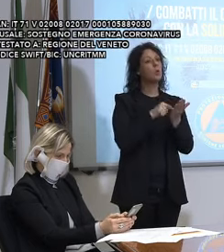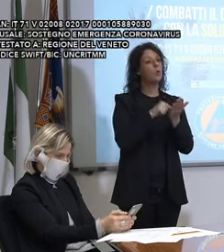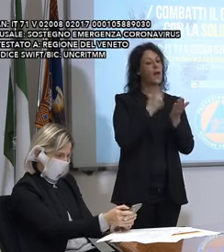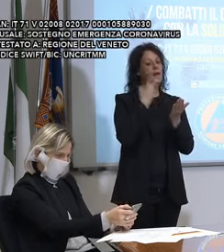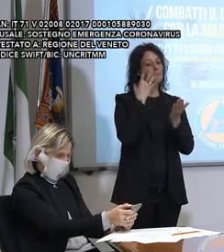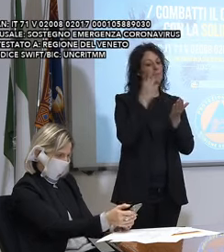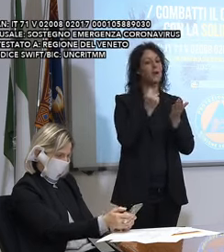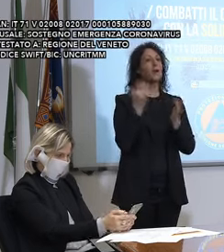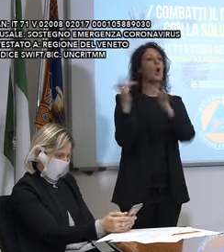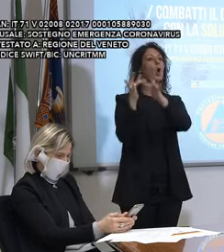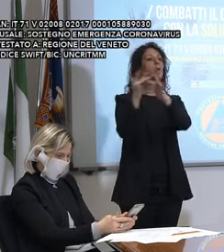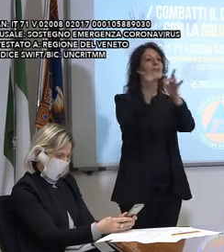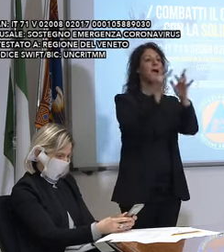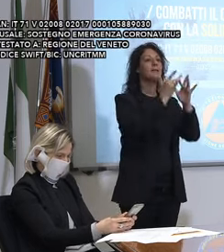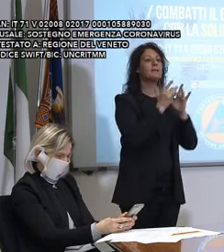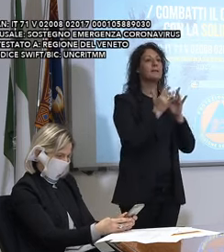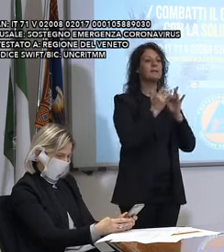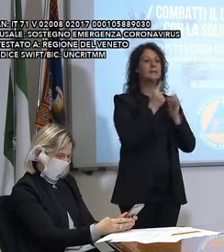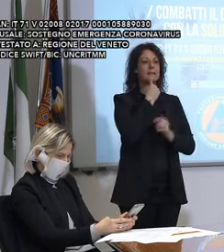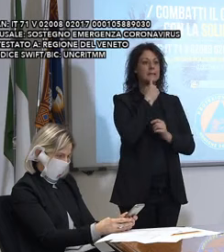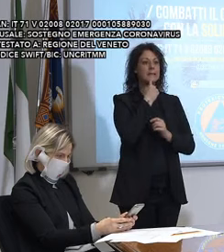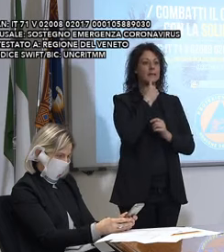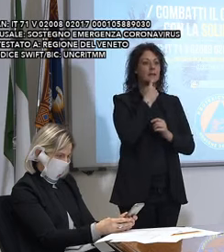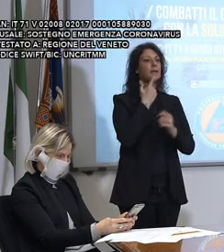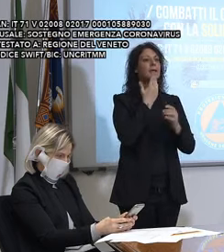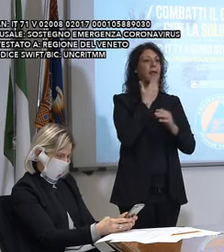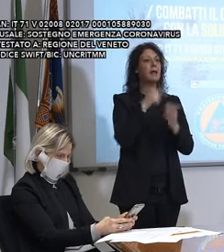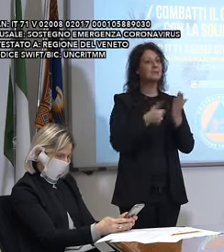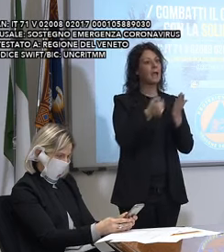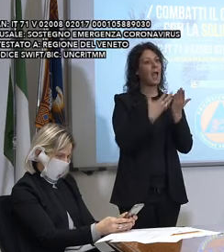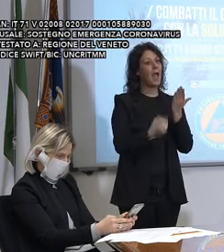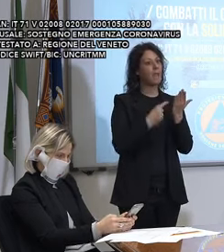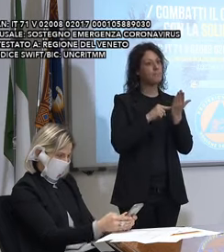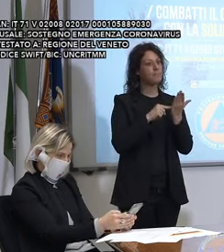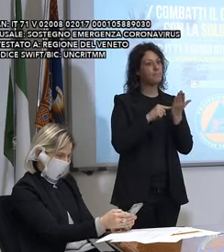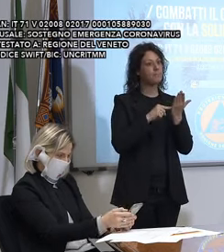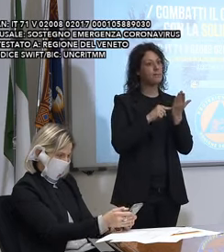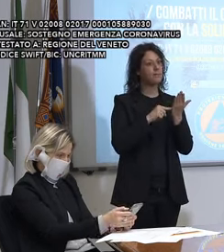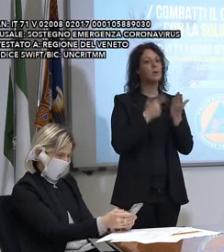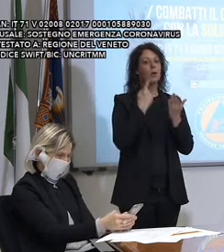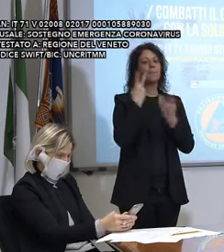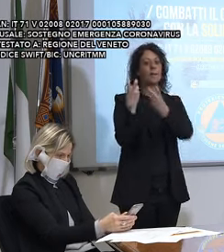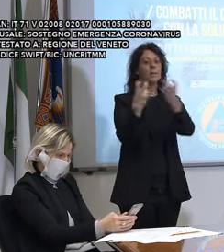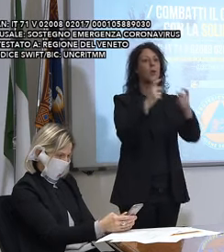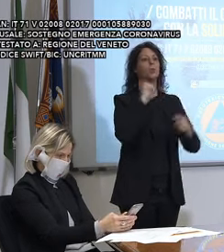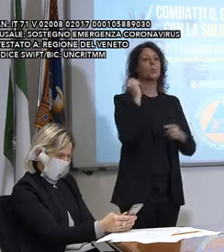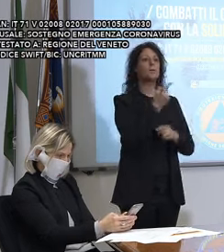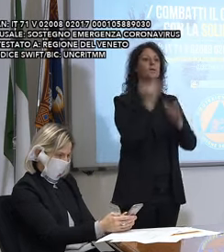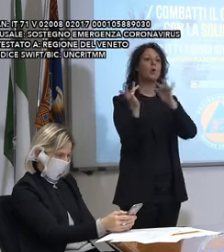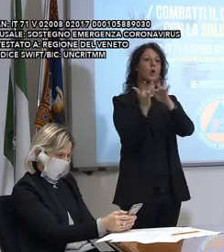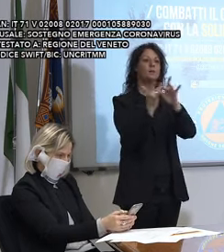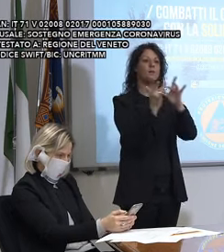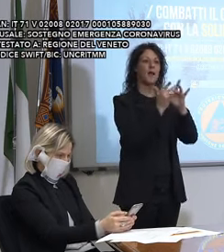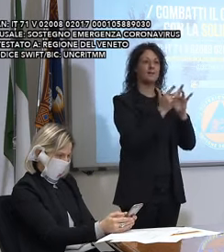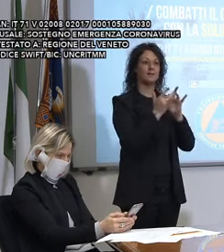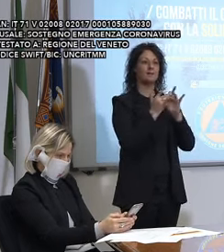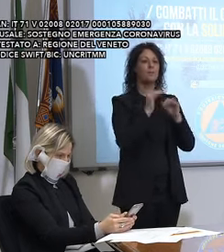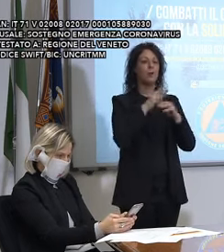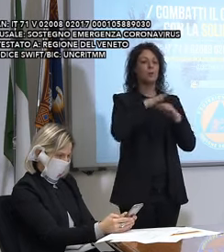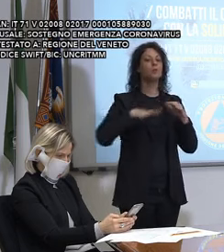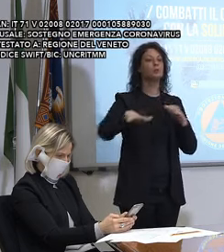in base ai Bluetooth, e quindi riusciamo a intercettarli tutti e andare a tamponarli tutti. È geniale se ci pensate.